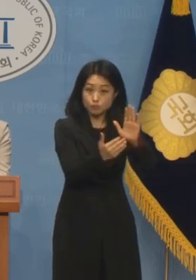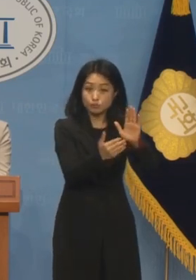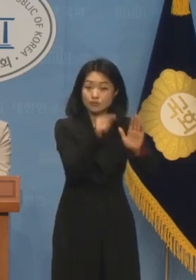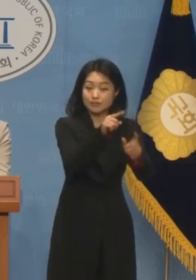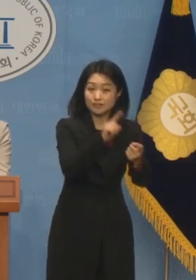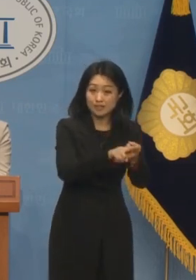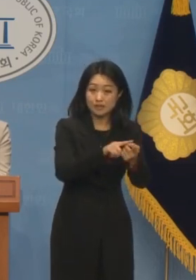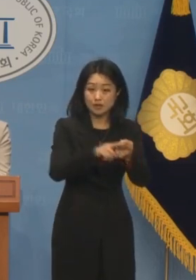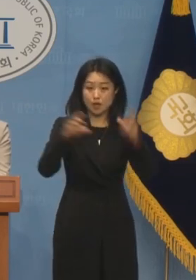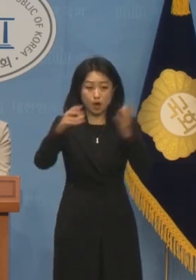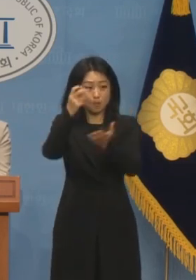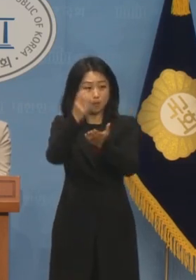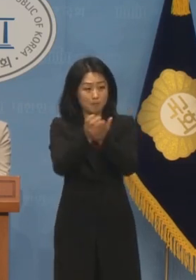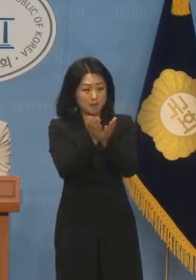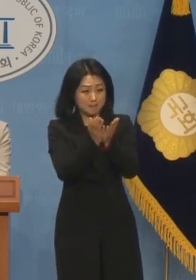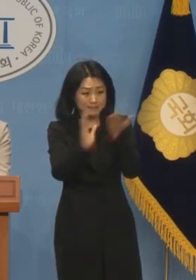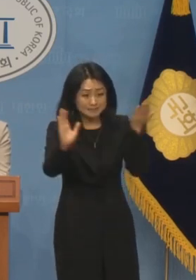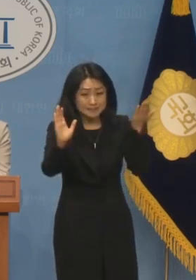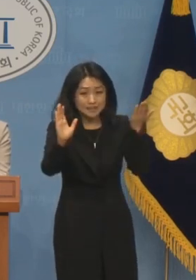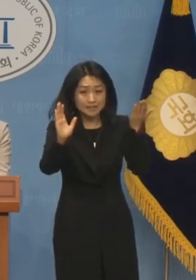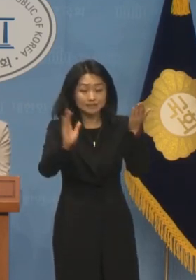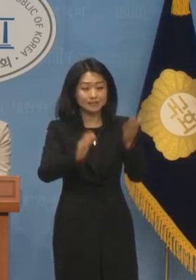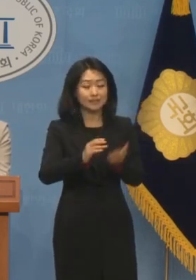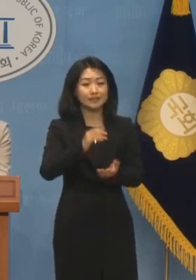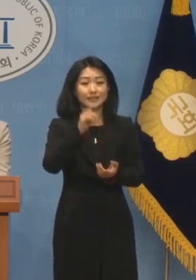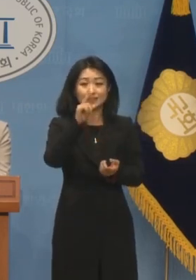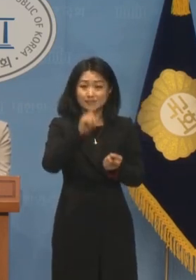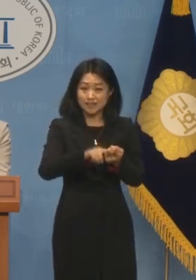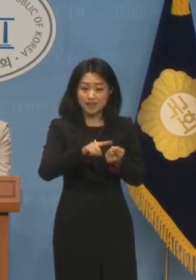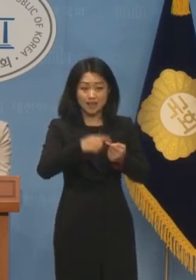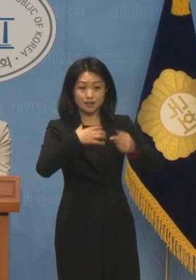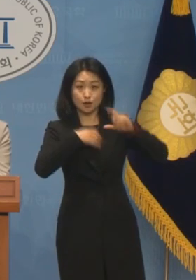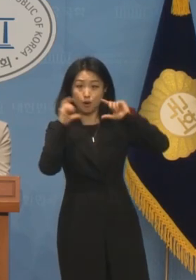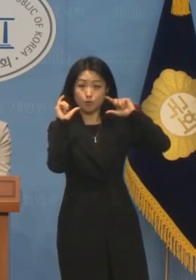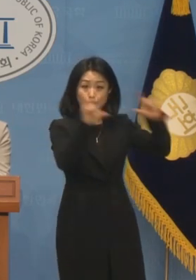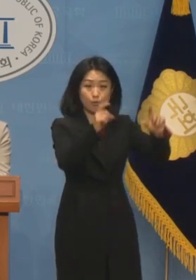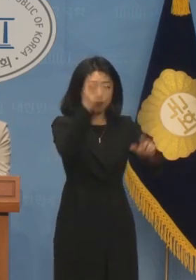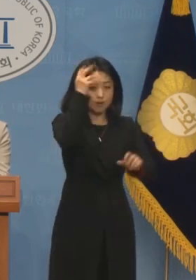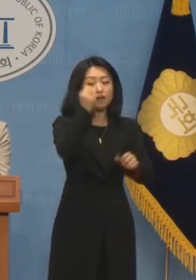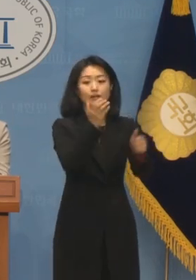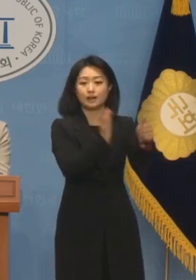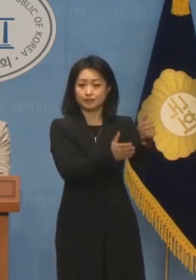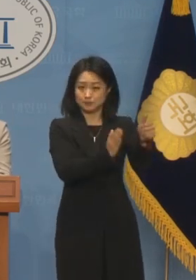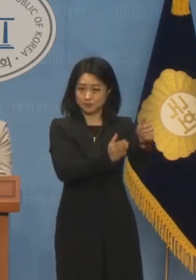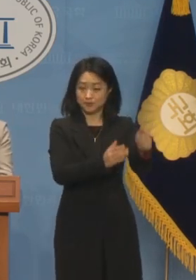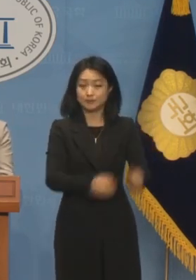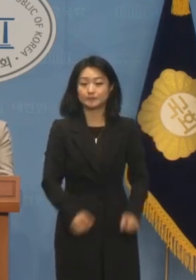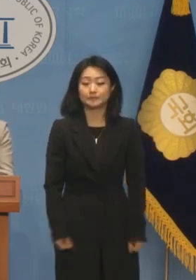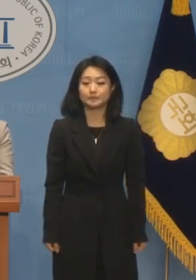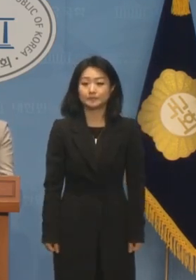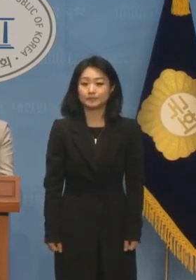위헌적 행위라는 경고를 넘겨듣지 말기 바랍니다.